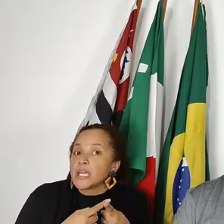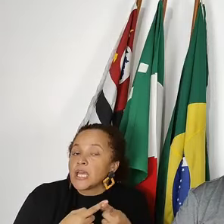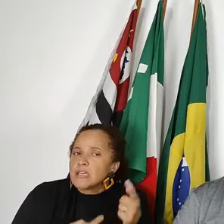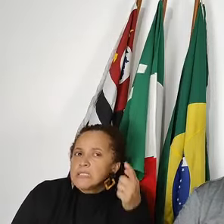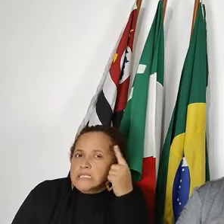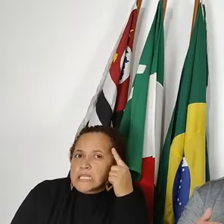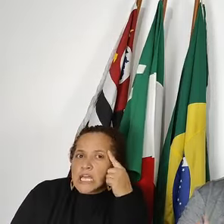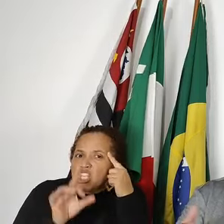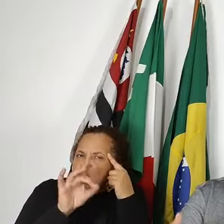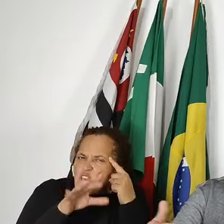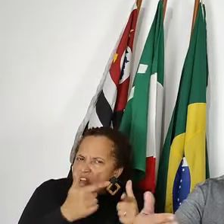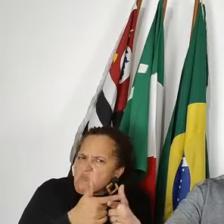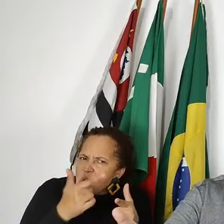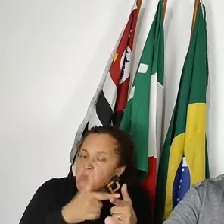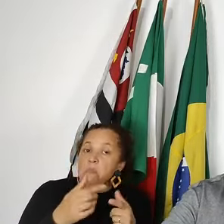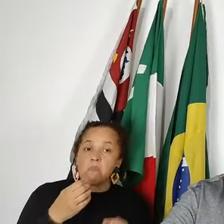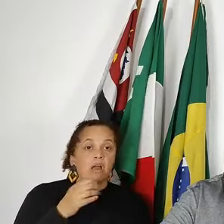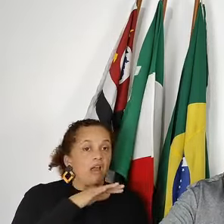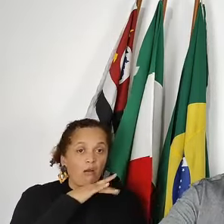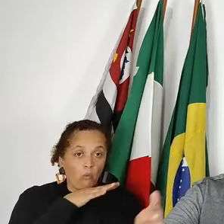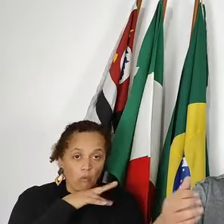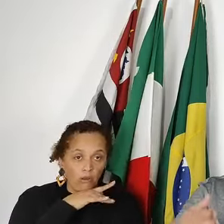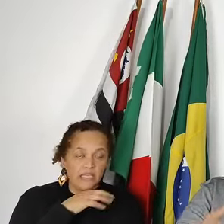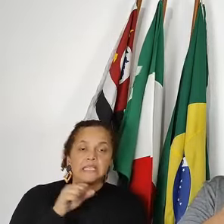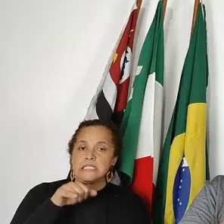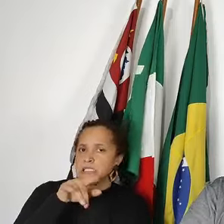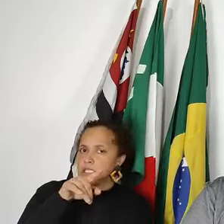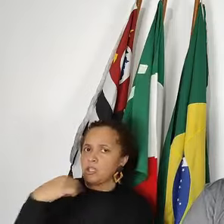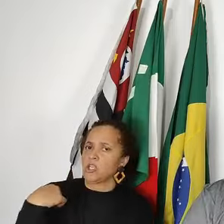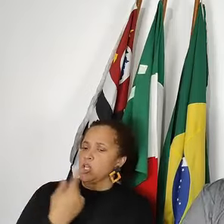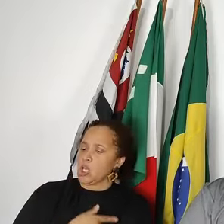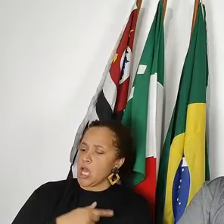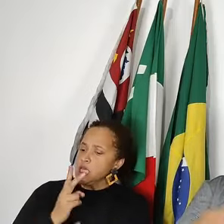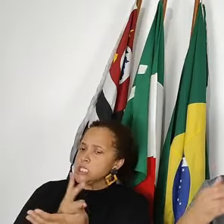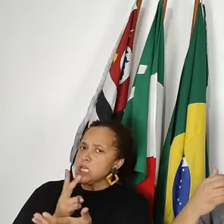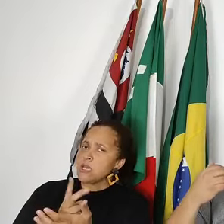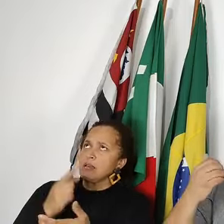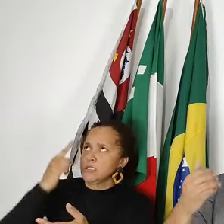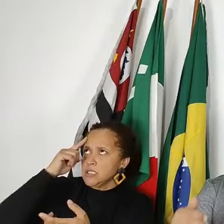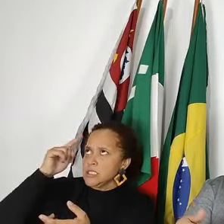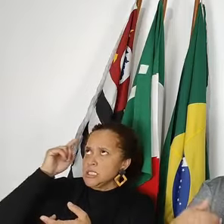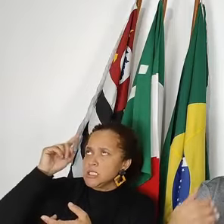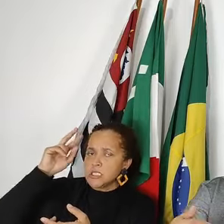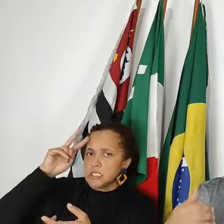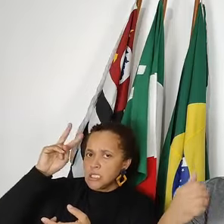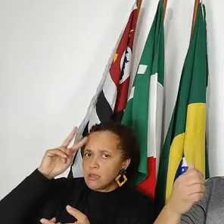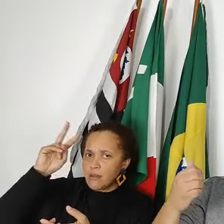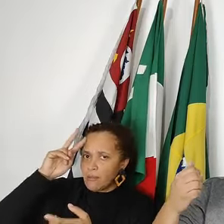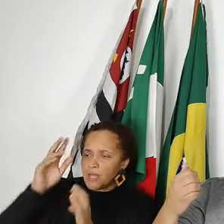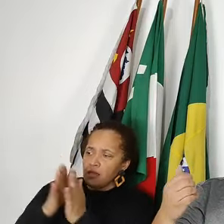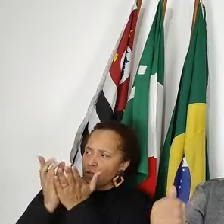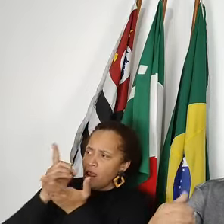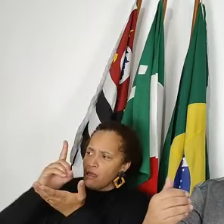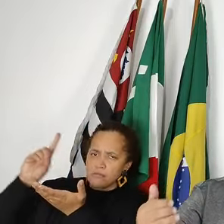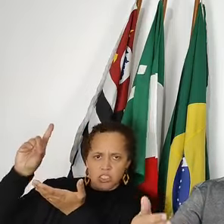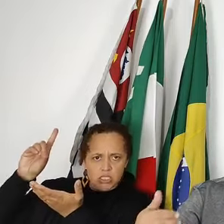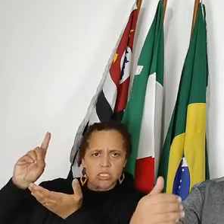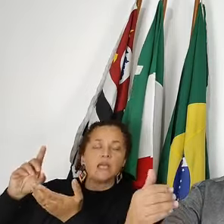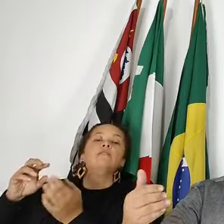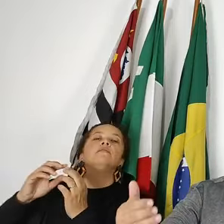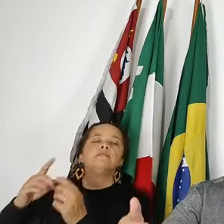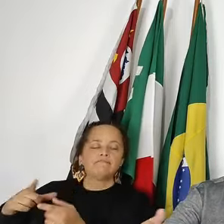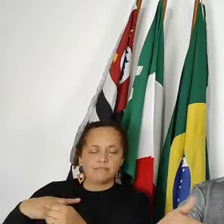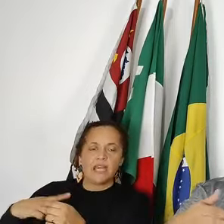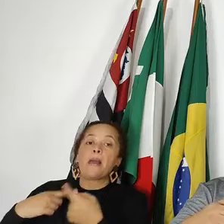mal. Se nós meditarmos de dia e de noite na palavra, nós vamos encher essa palavra. Mas também, se nós meditarmos de dia e de noite